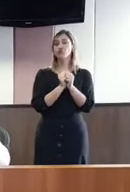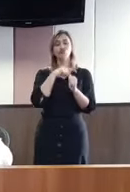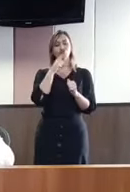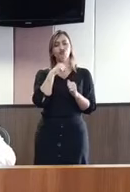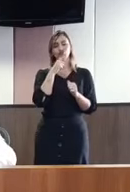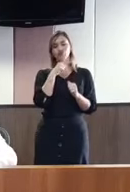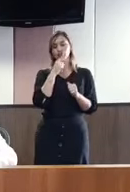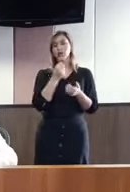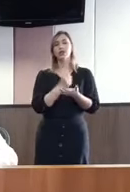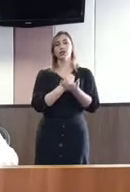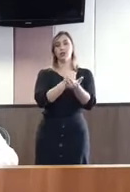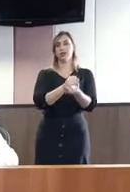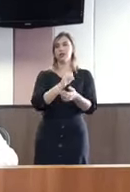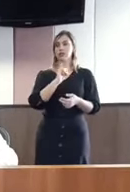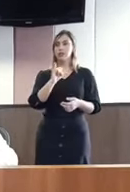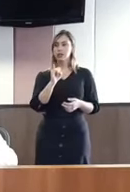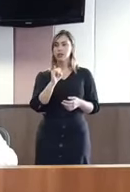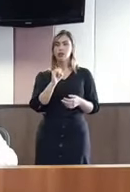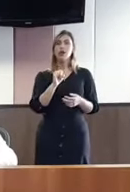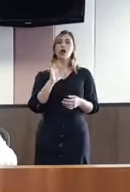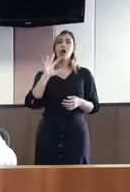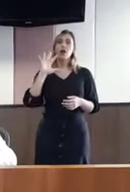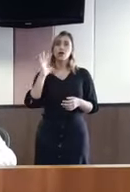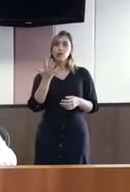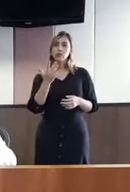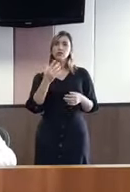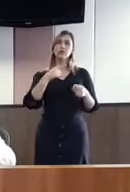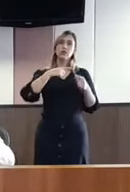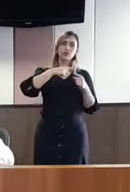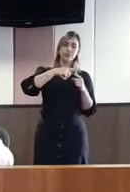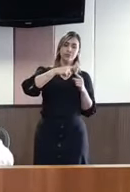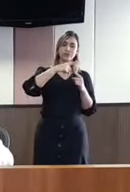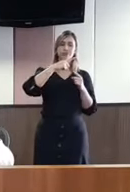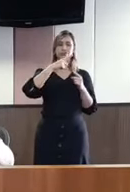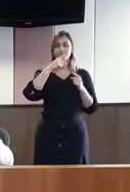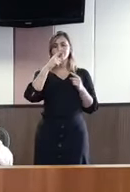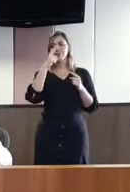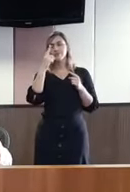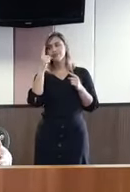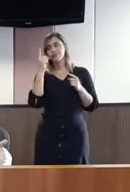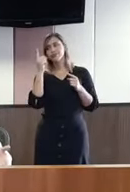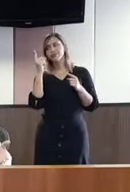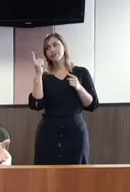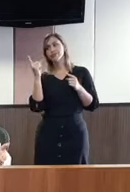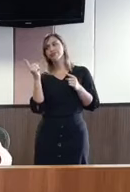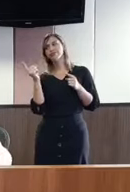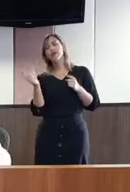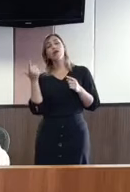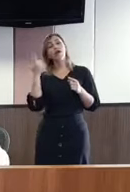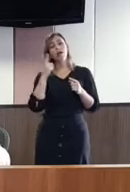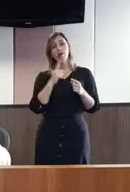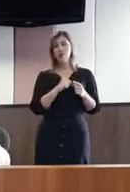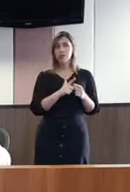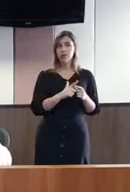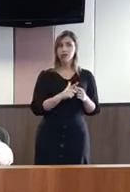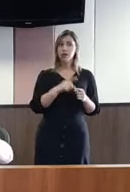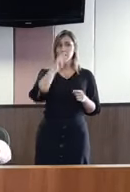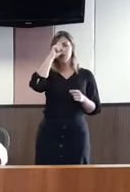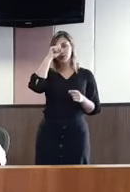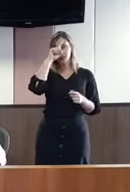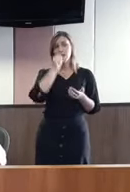ela acontecer, né, espaçada ao longo dos meses, as nossas unidades de saúde terão condições